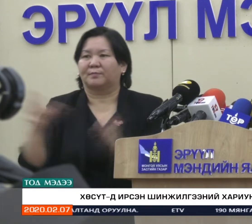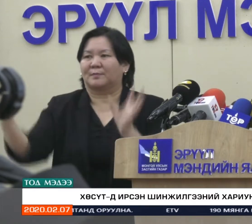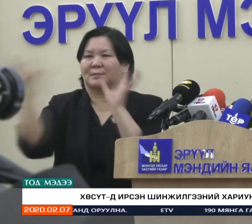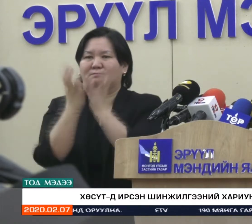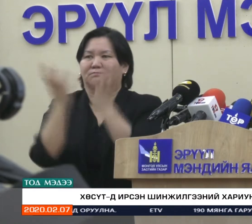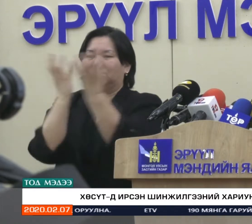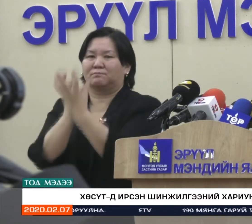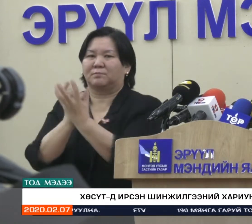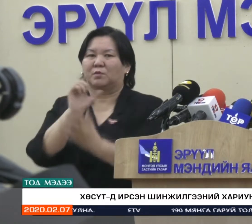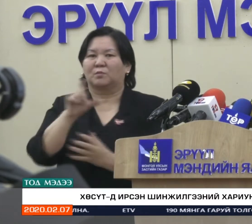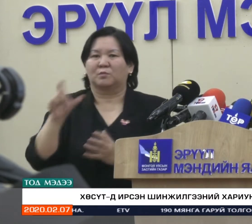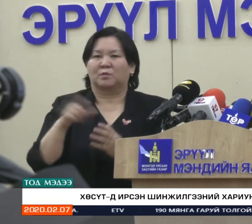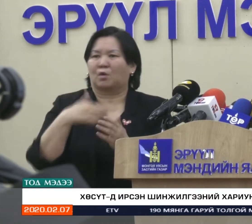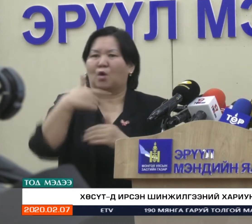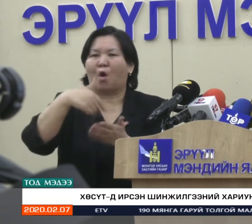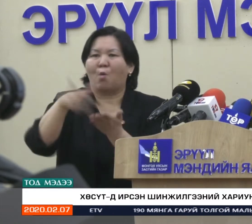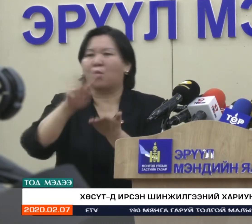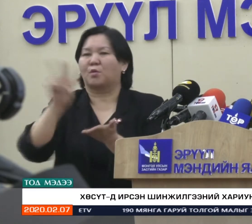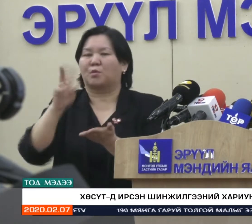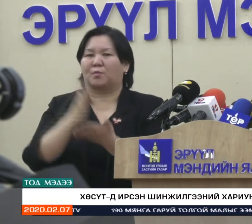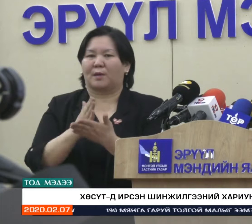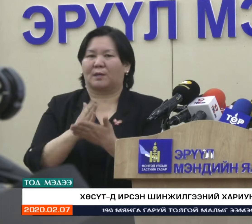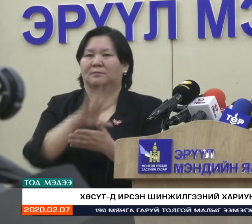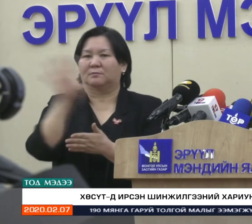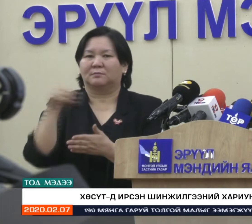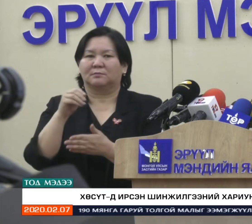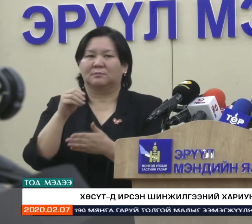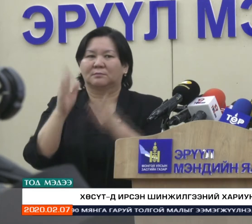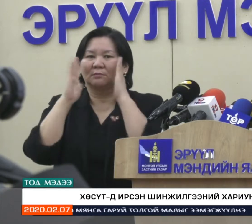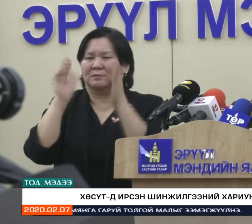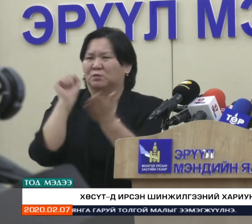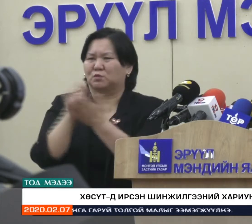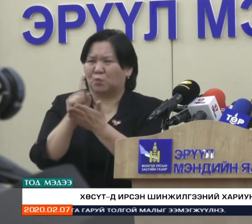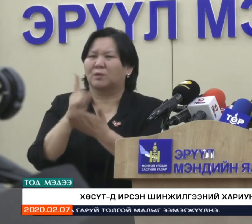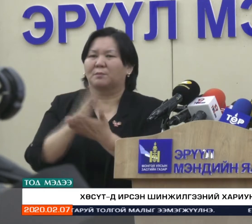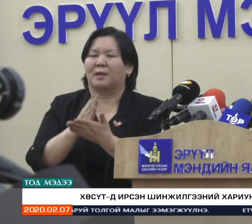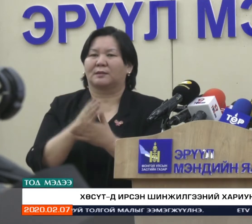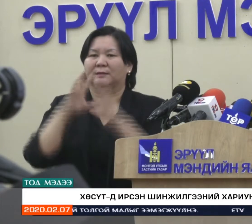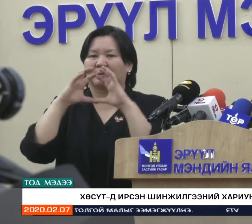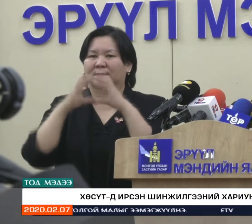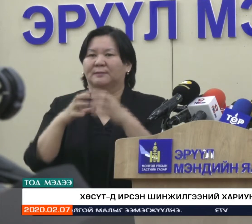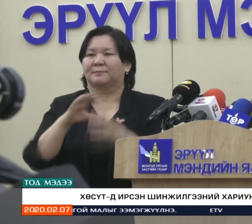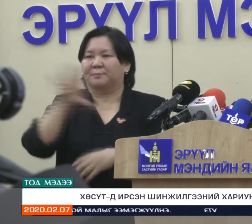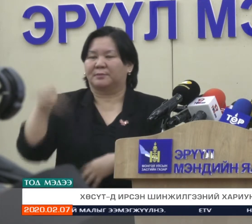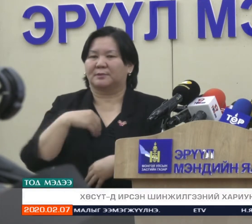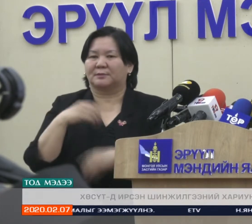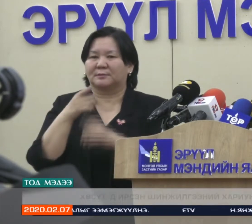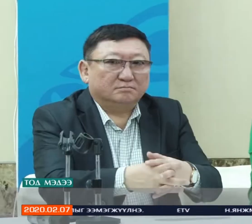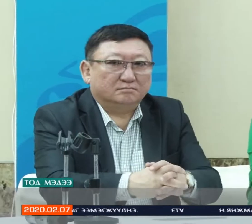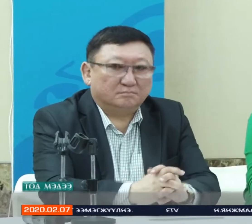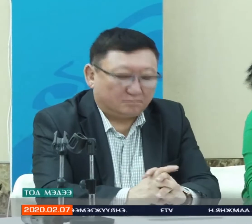цугласан хүмүүсийн дунд хийхгүй бах энэ хад бол чухал байна. Дэлхийн мөн энийгаар шаардаж